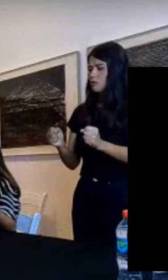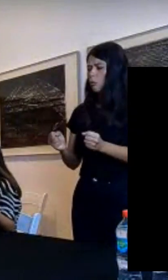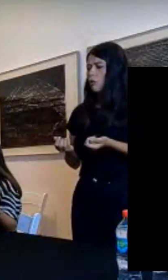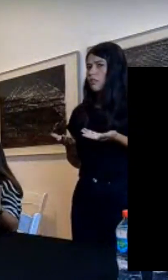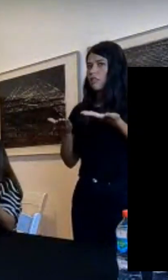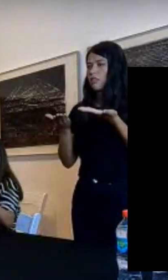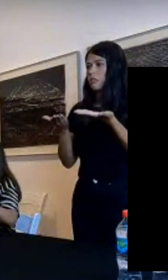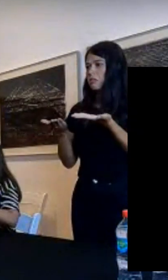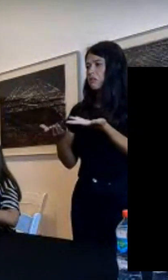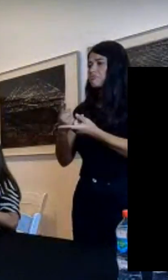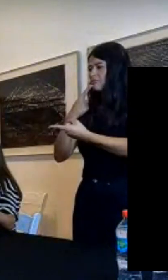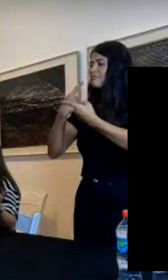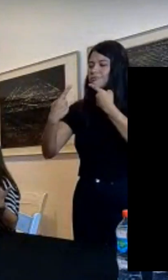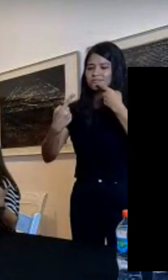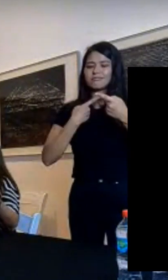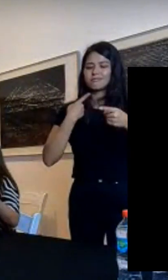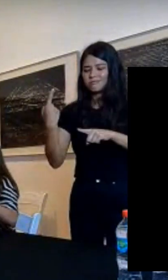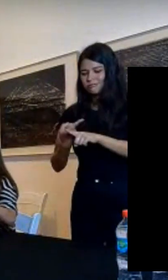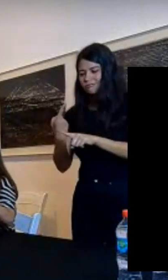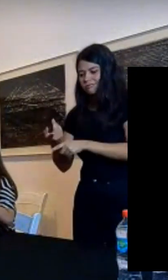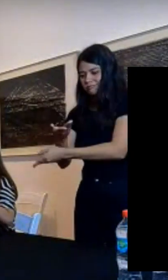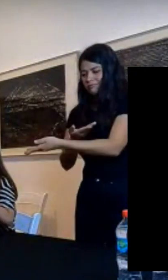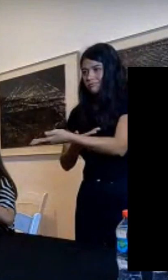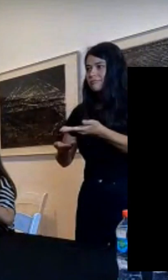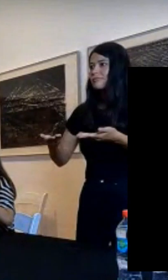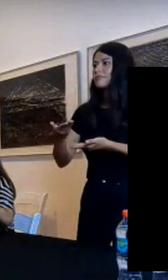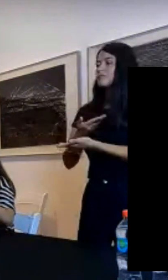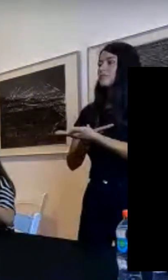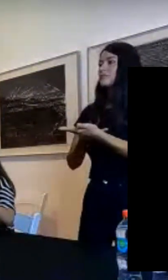de manera dialógica, donde